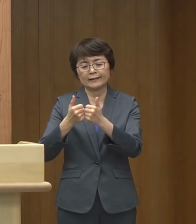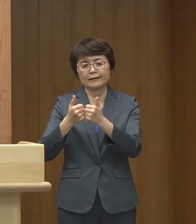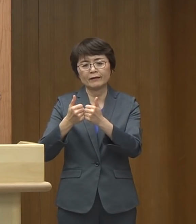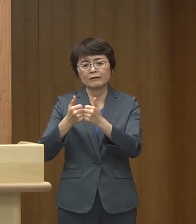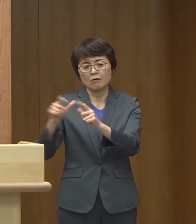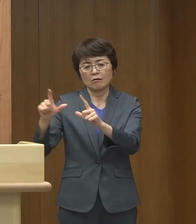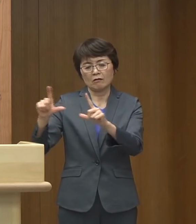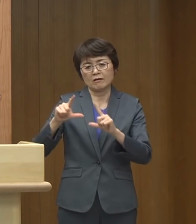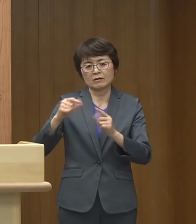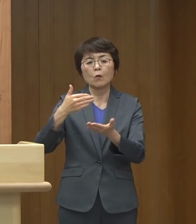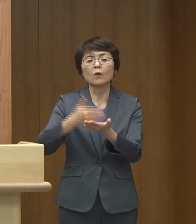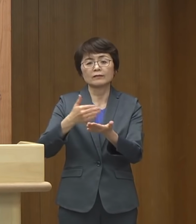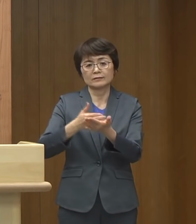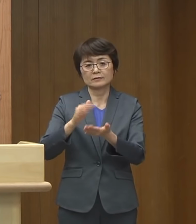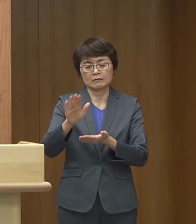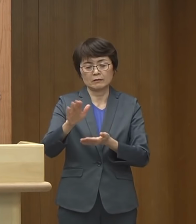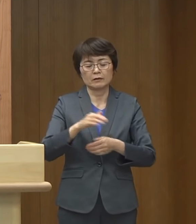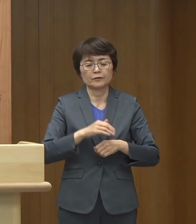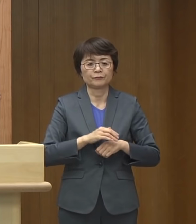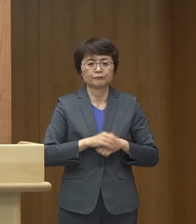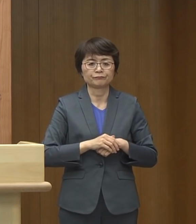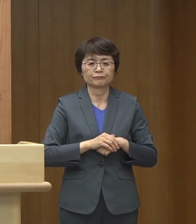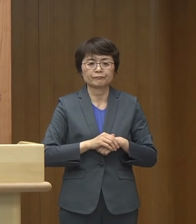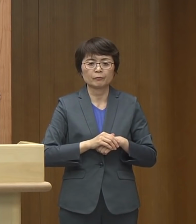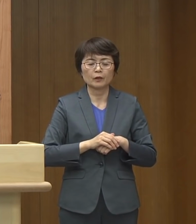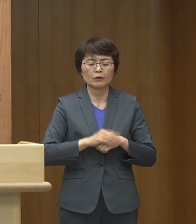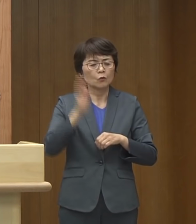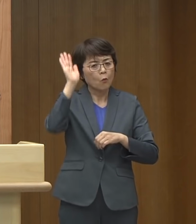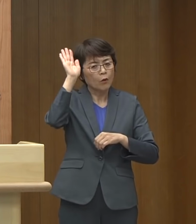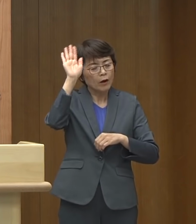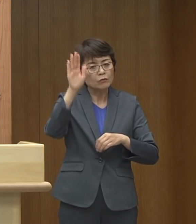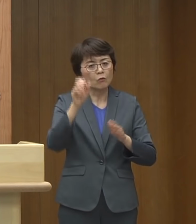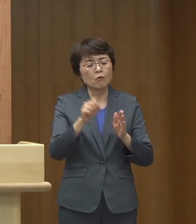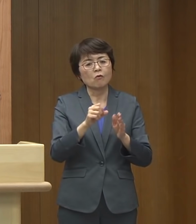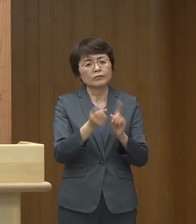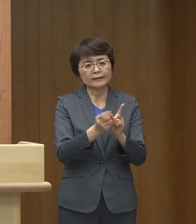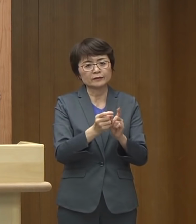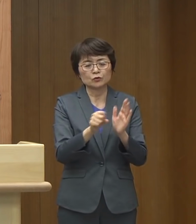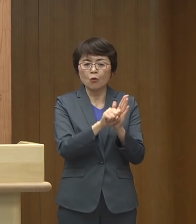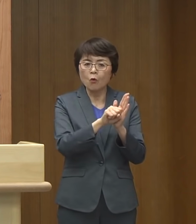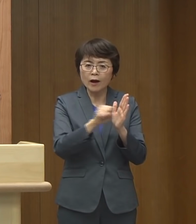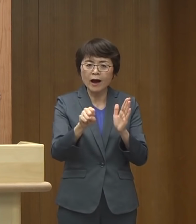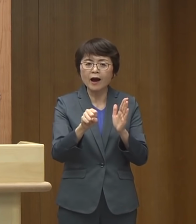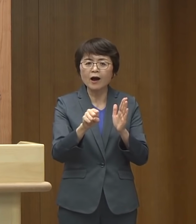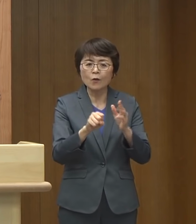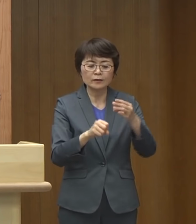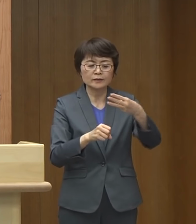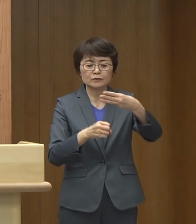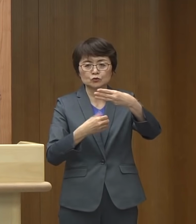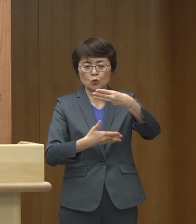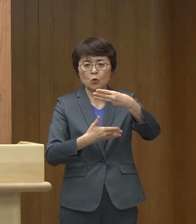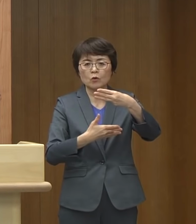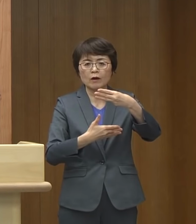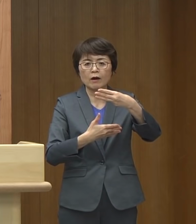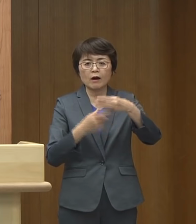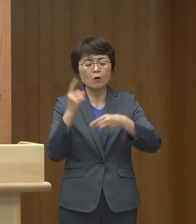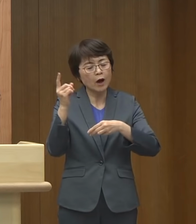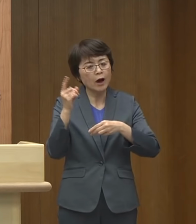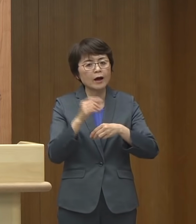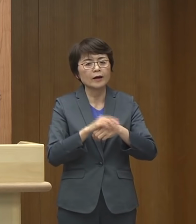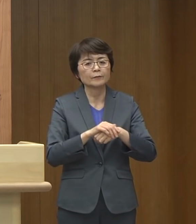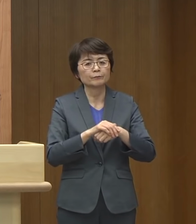摘があったわけです。その後の対策の効果は、3月9日の専門家会議の見解では複数